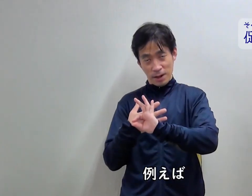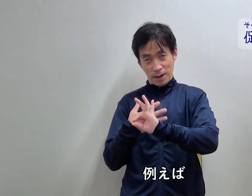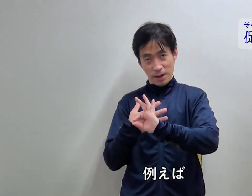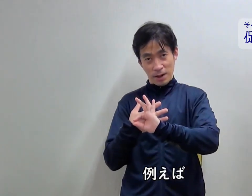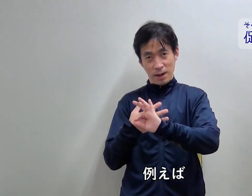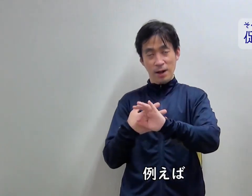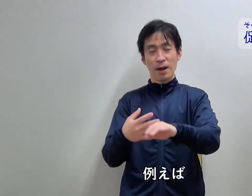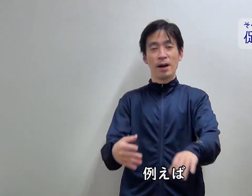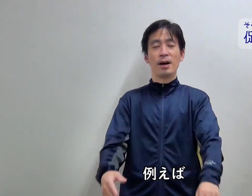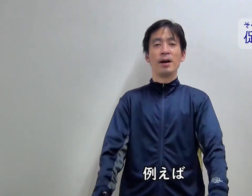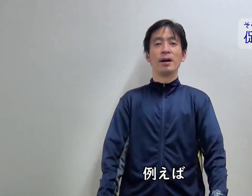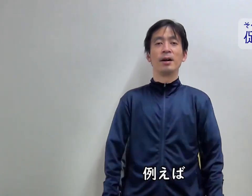ば、